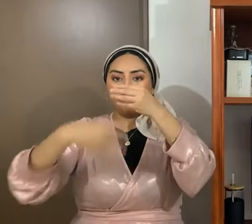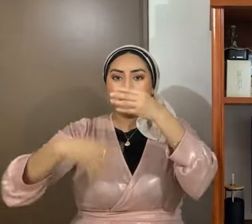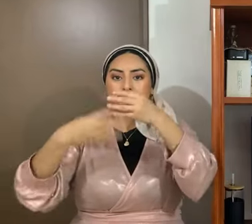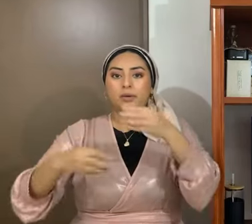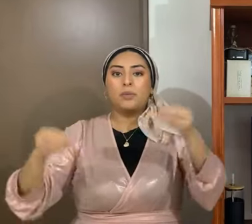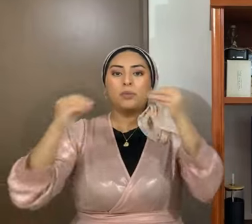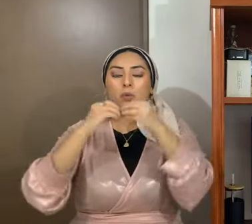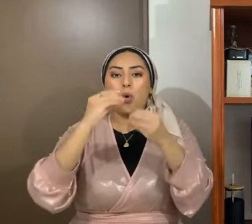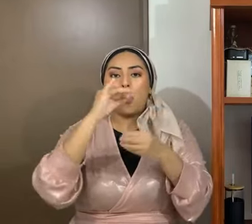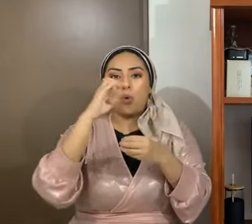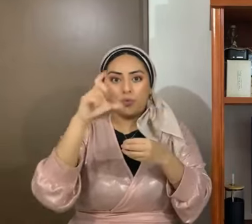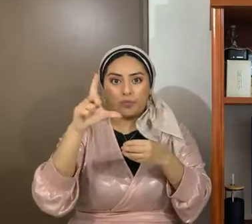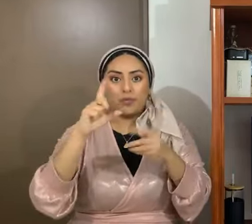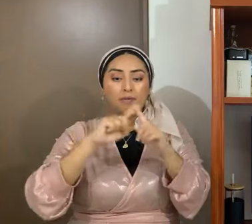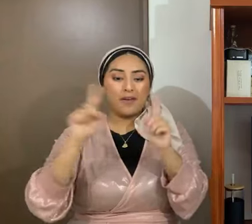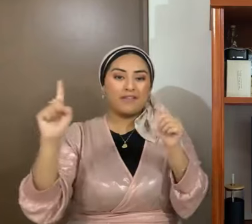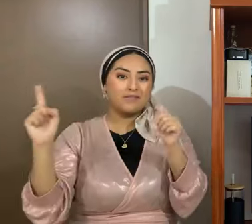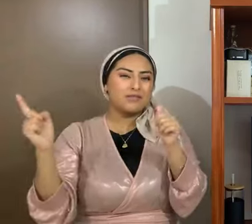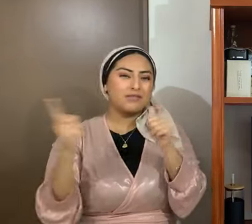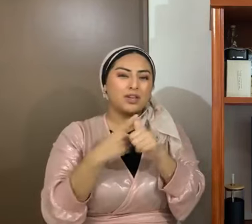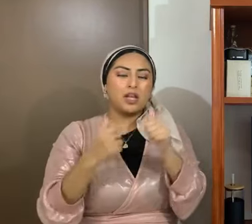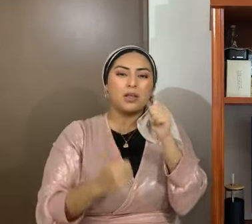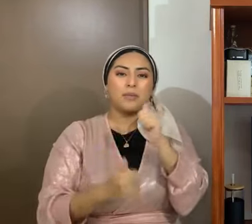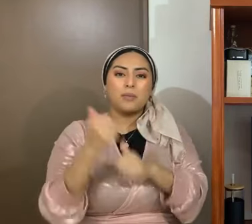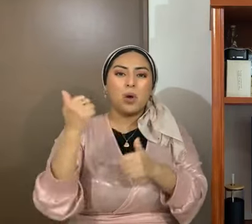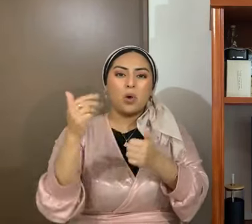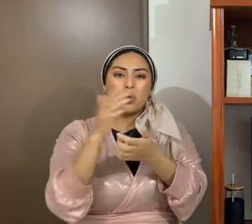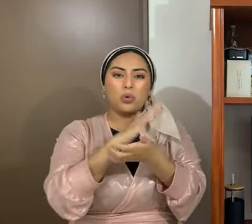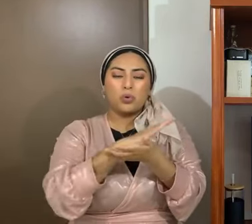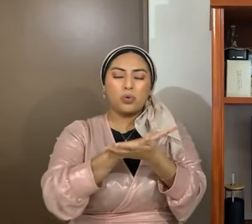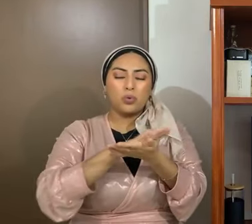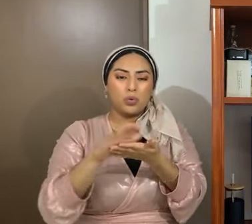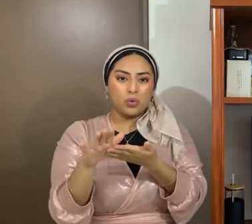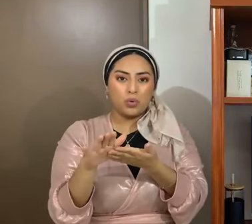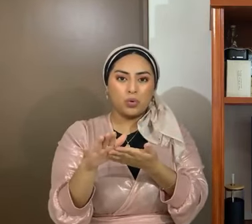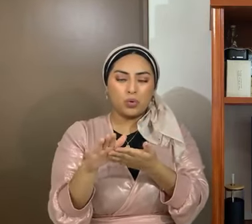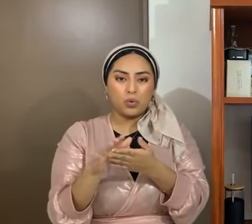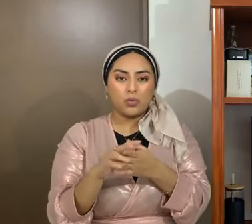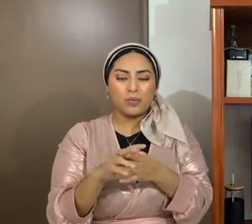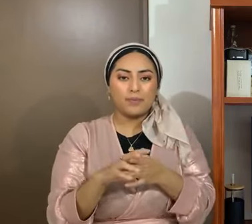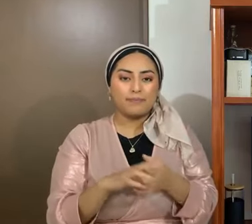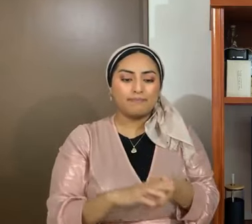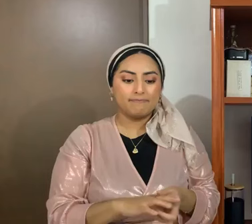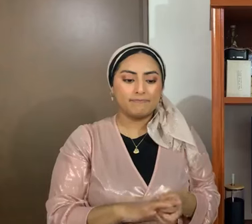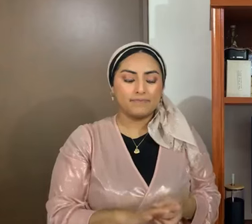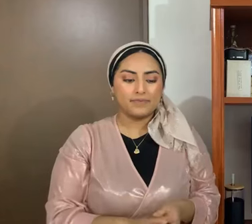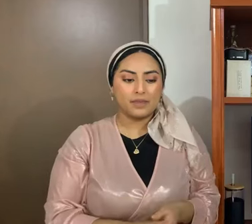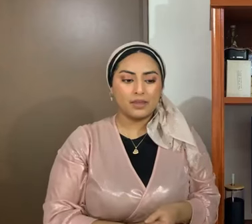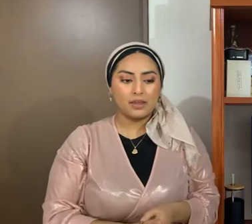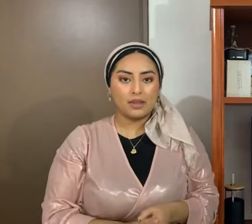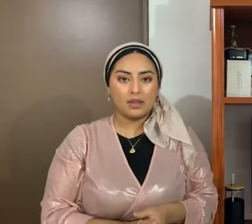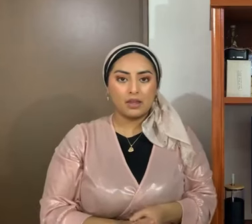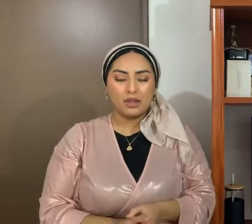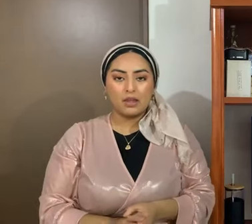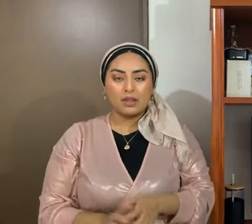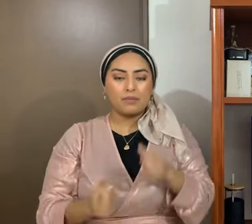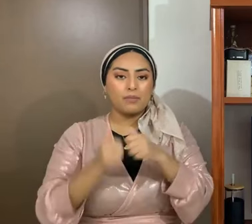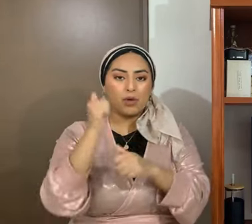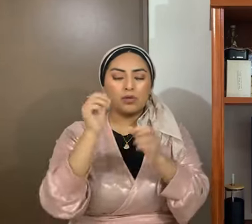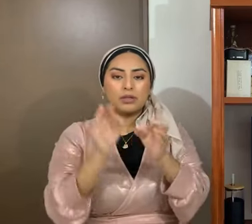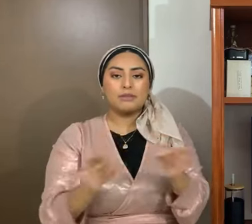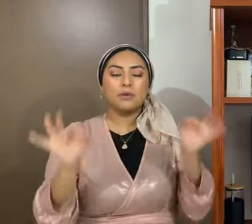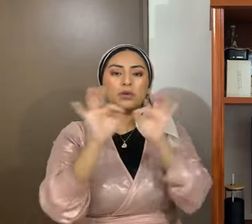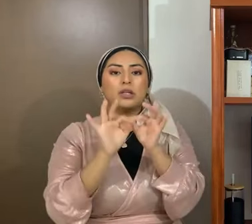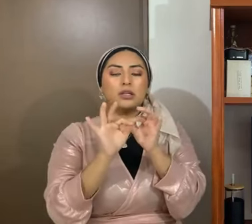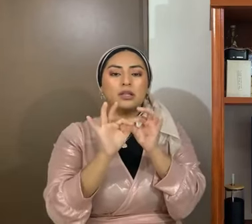resto del aceite. Pero lo primero, lo más puro, lo más puro, no hay otra forma de decirlo, lo más importante, vamos